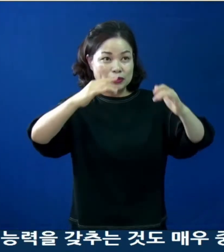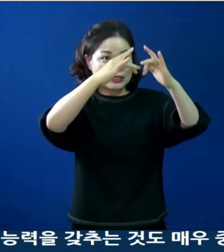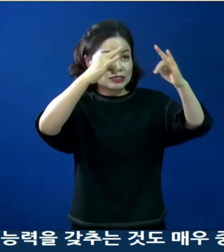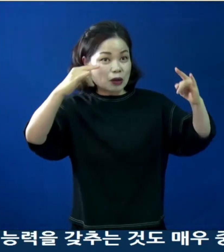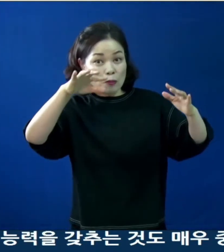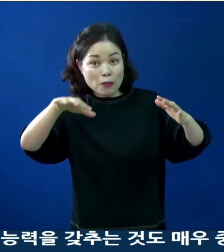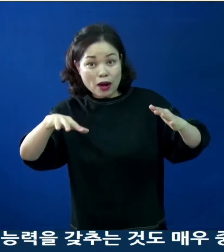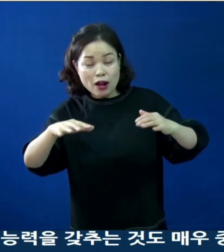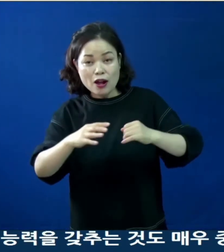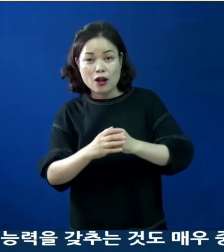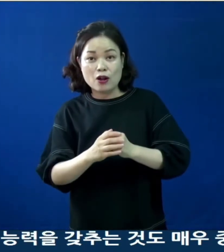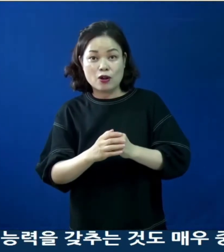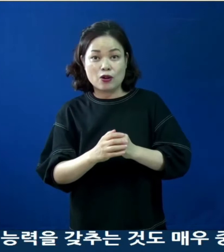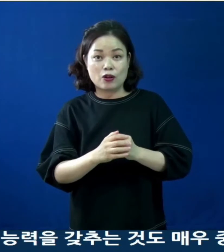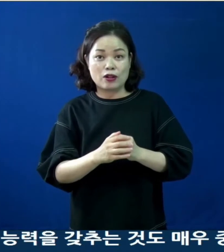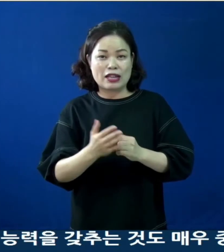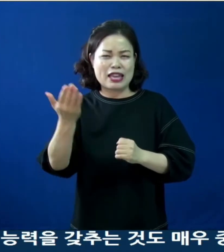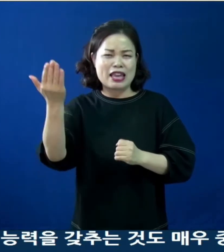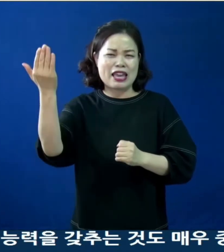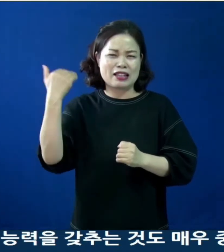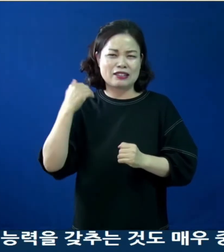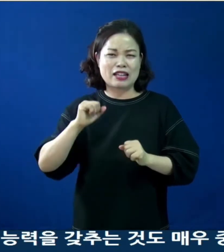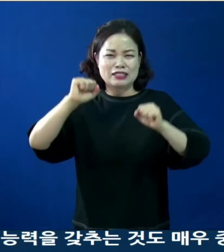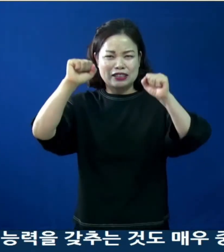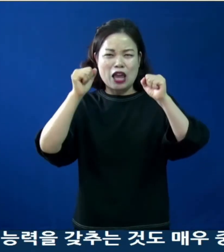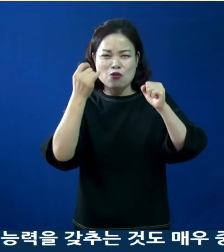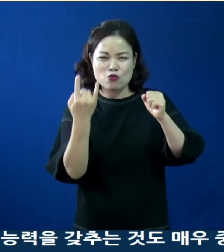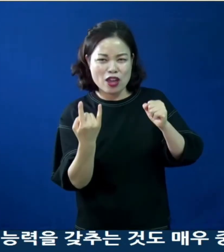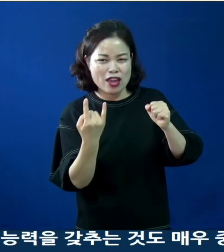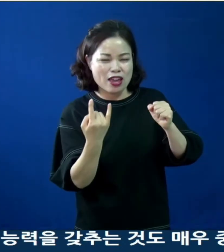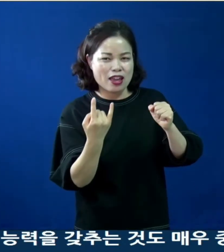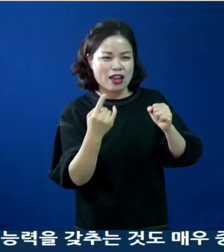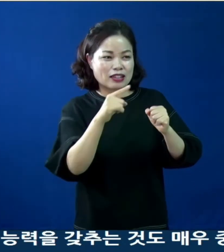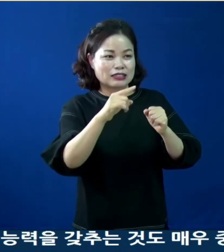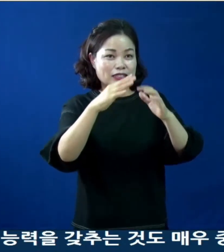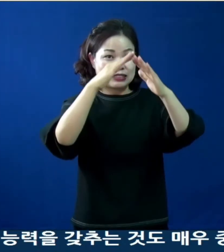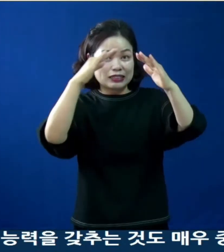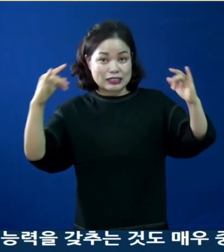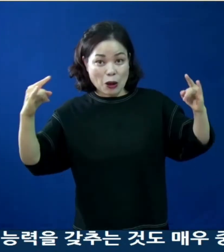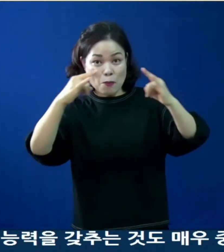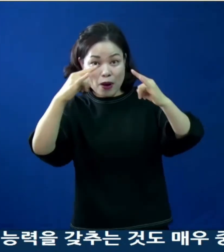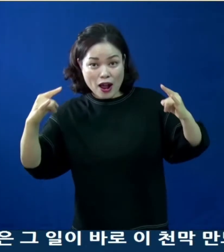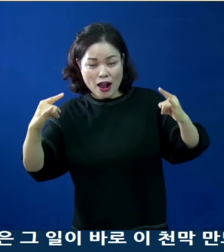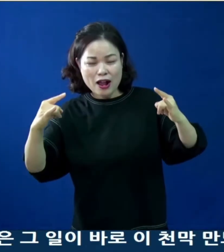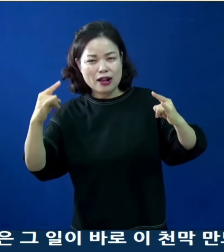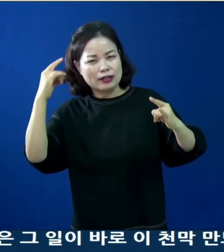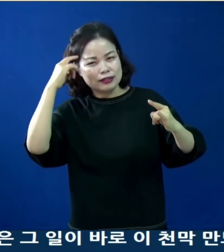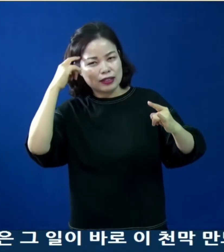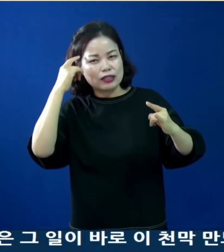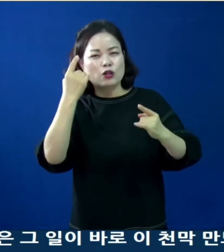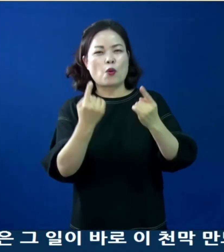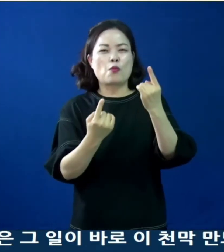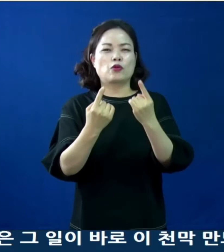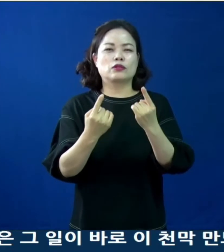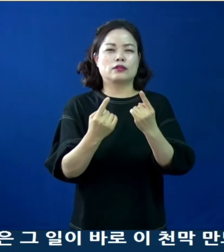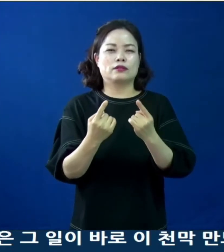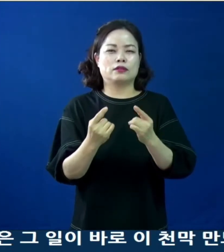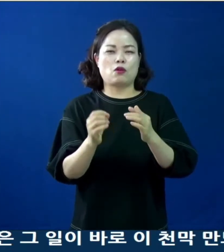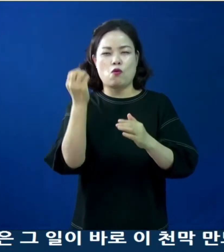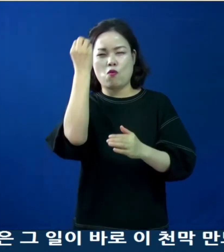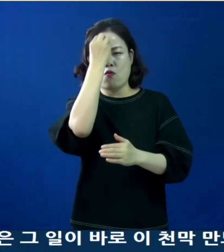그 천막이 운동 옛날에 체육회 할 때 그 천막이 생각이 나는데 그런 천막보다는 훨씬